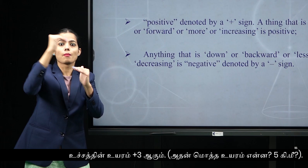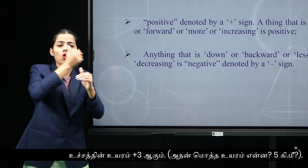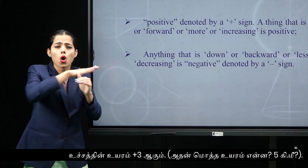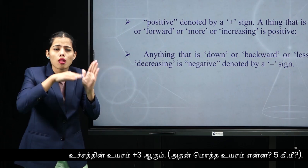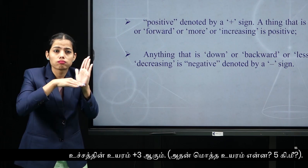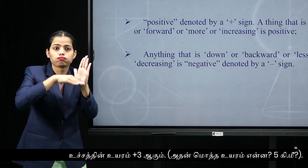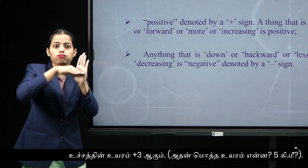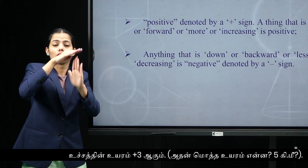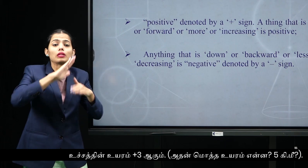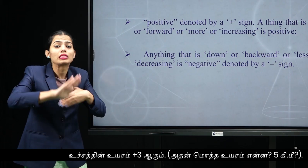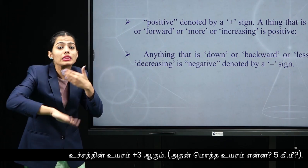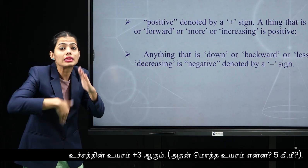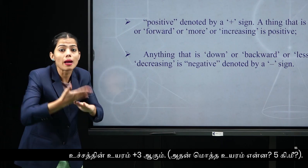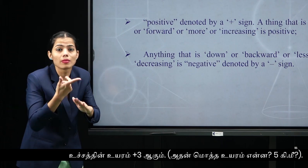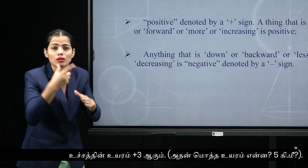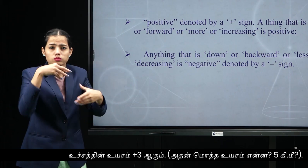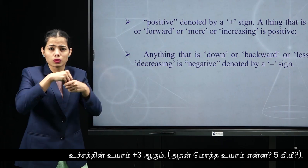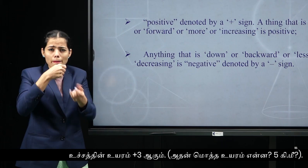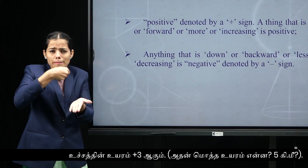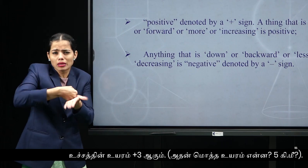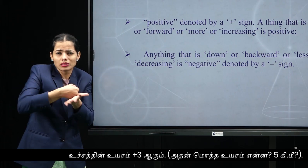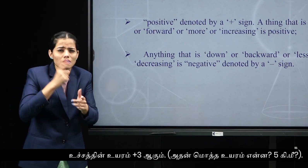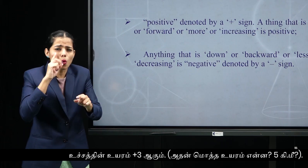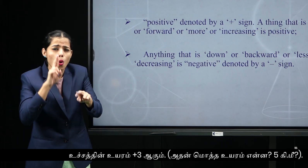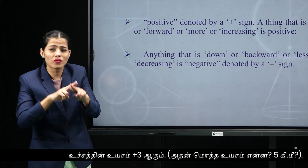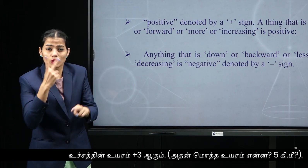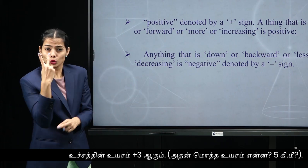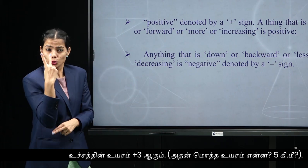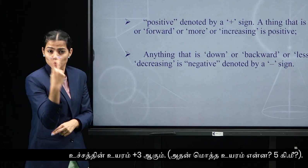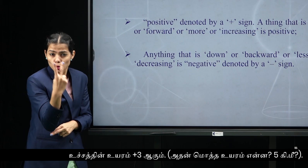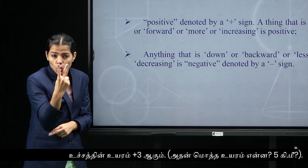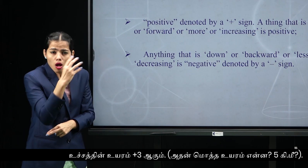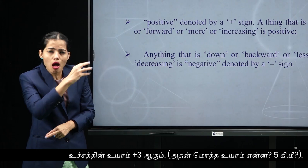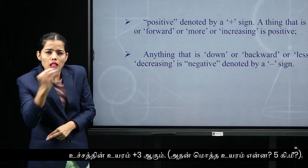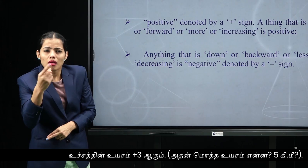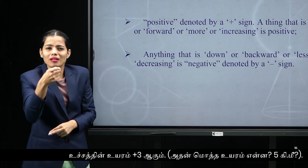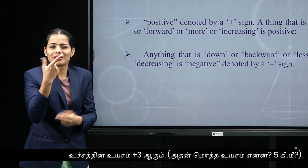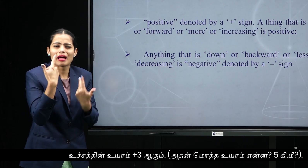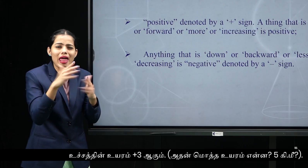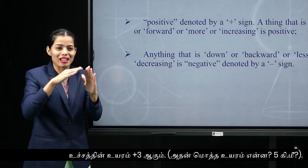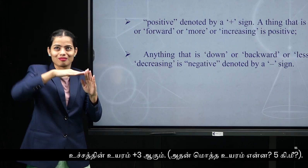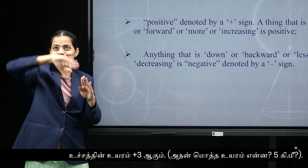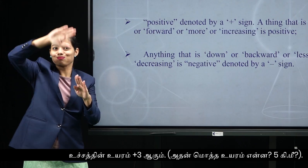3 ஆகும். அதாவது, அதன் மொத்த உயரம் என்ன? 5 கிலோமீட்டர்.